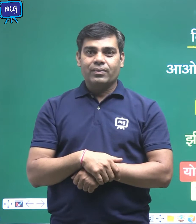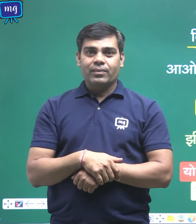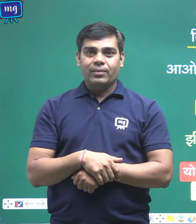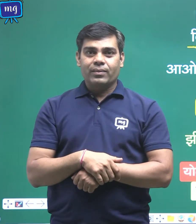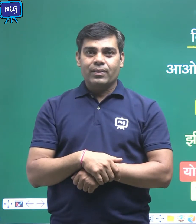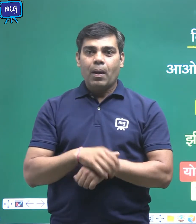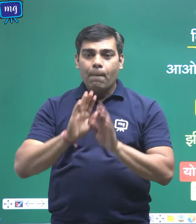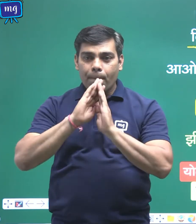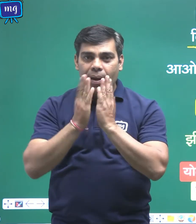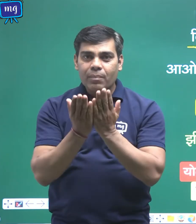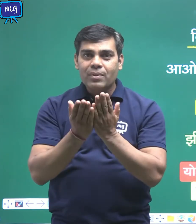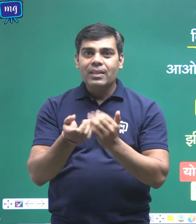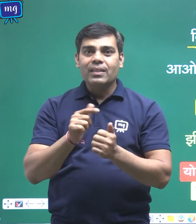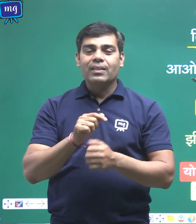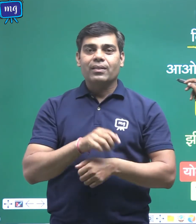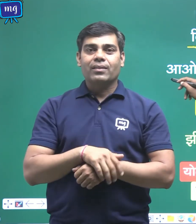पाठ्यपुस्तक से